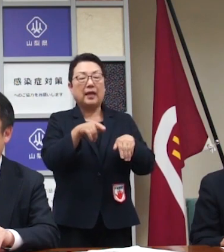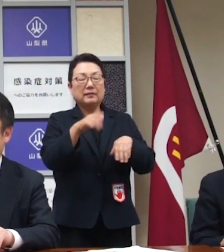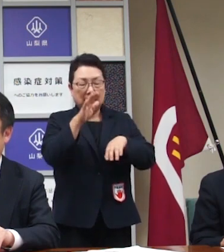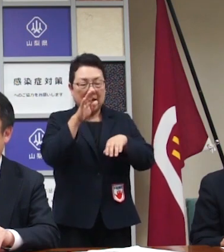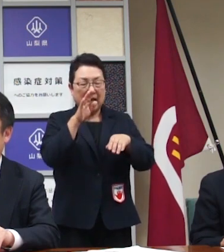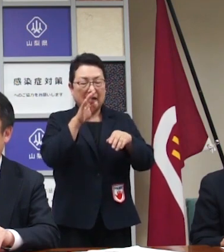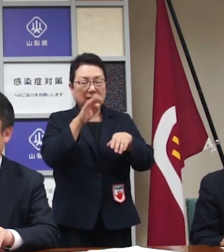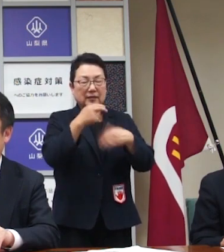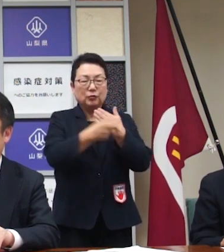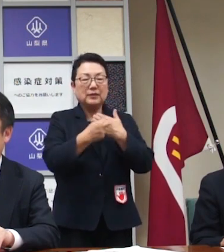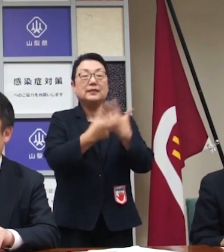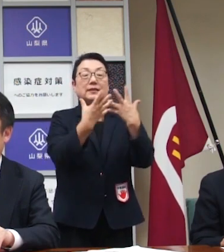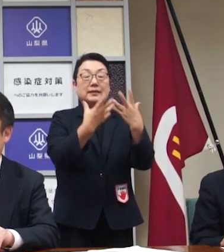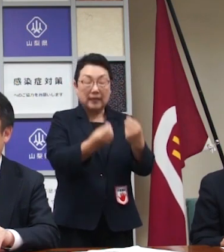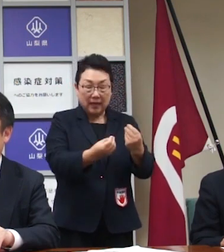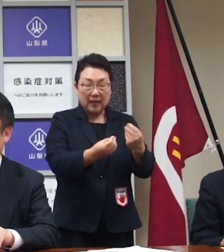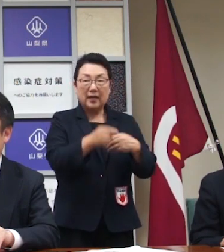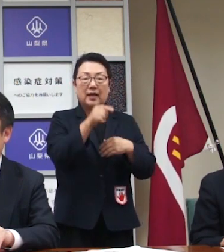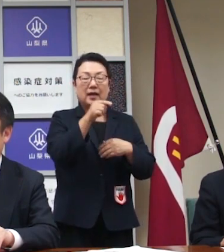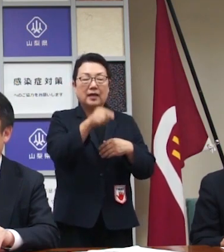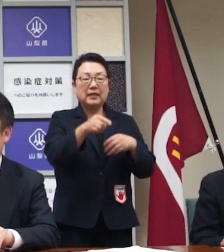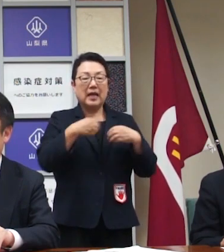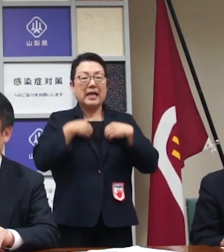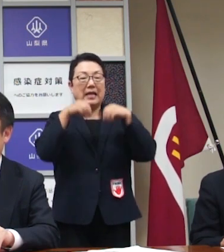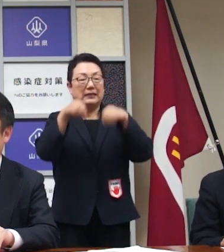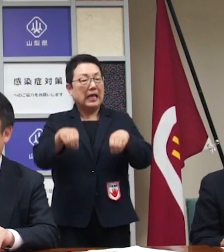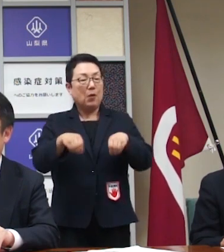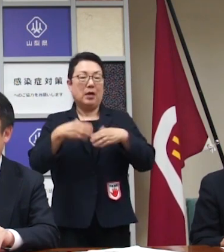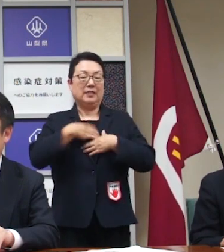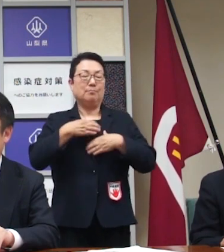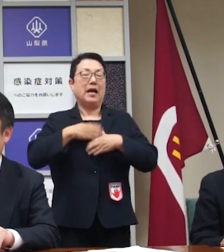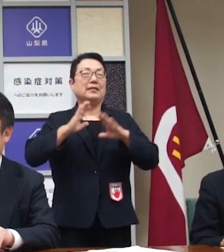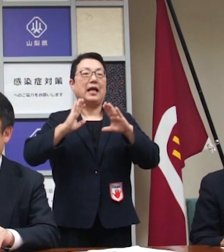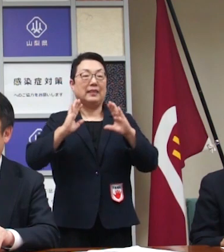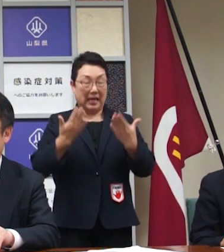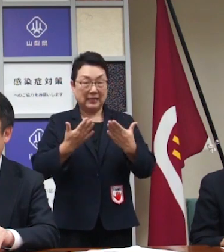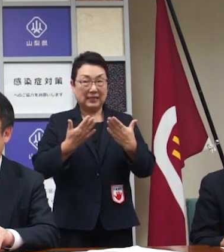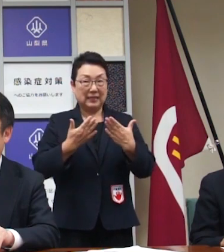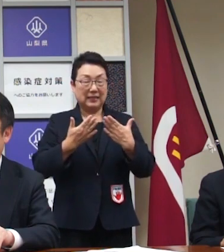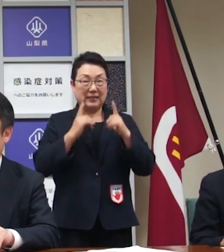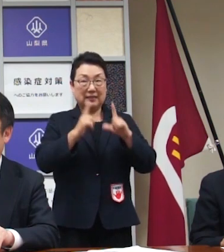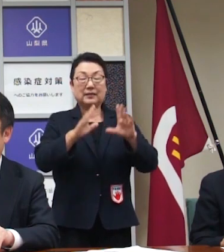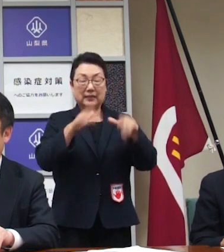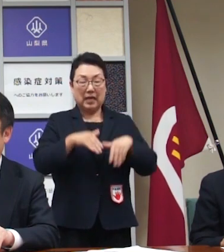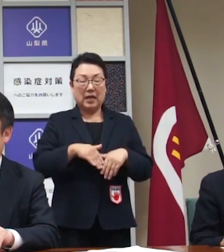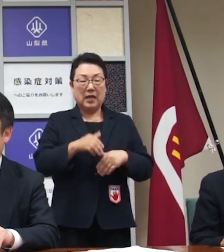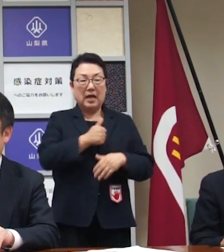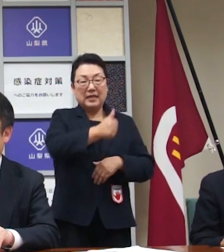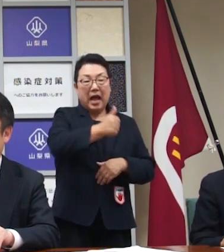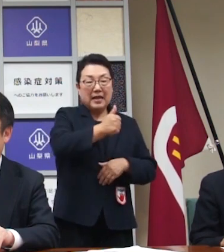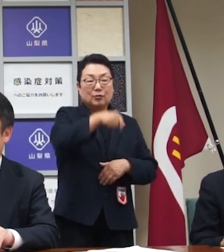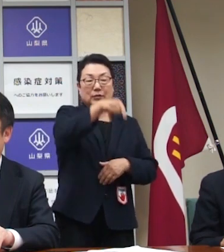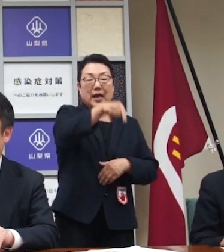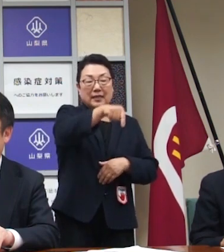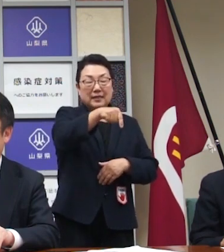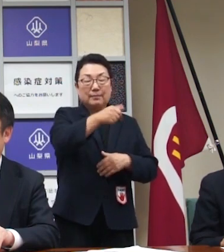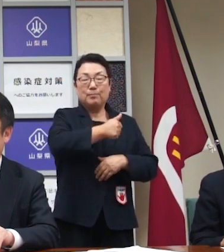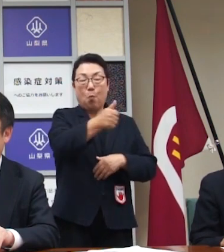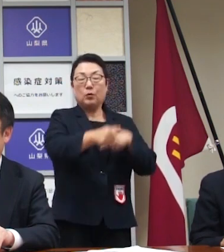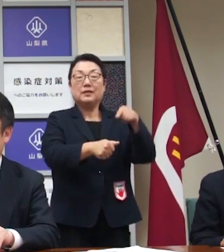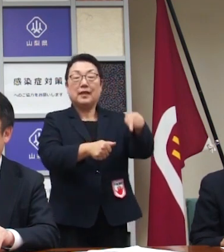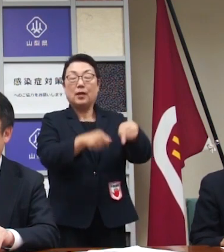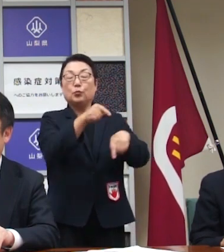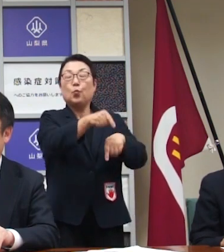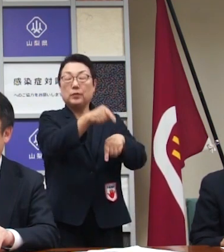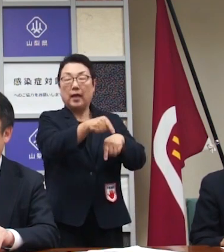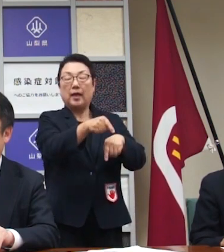て、そこでの、ね、感染の恐れはないということですよね。でもかかりつけ医のお医者さんですので、ここ